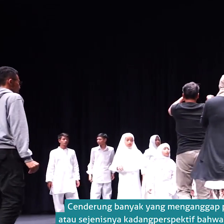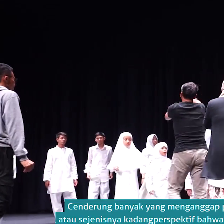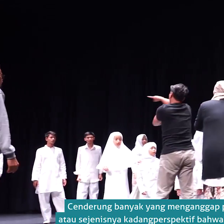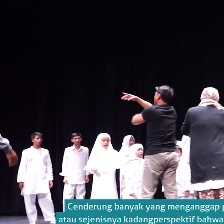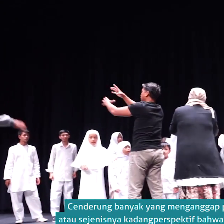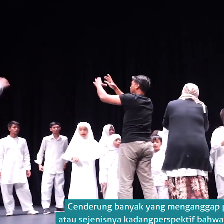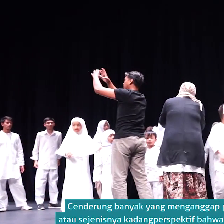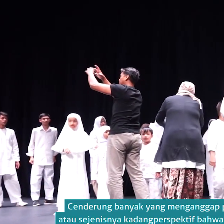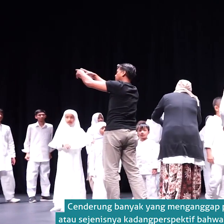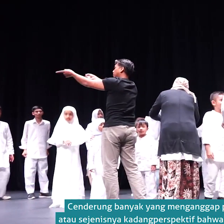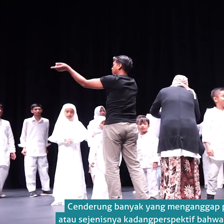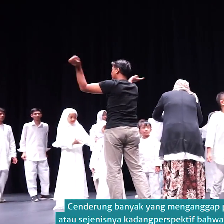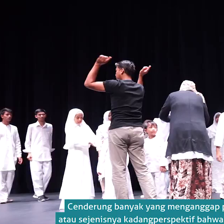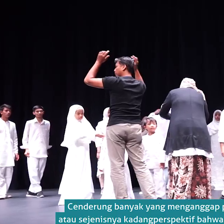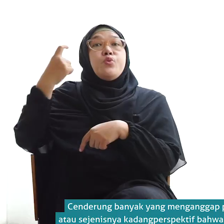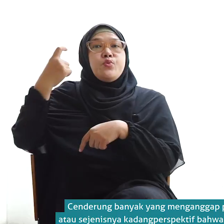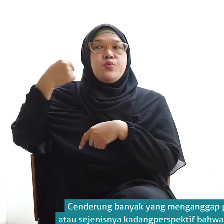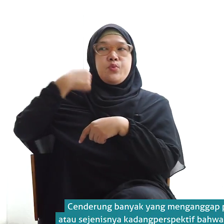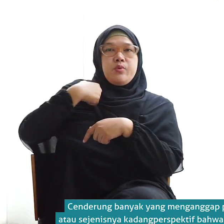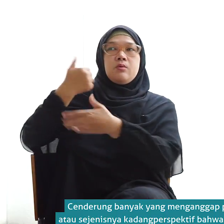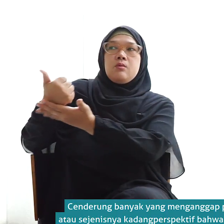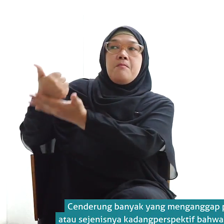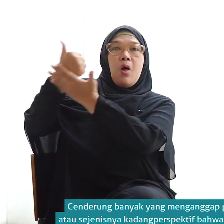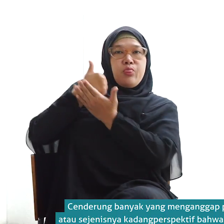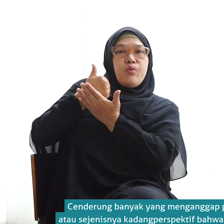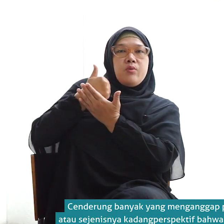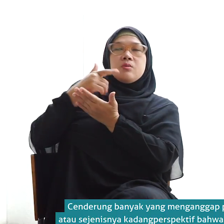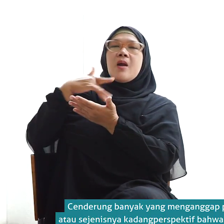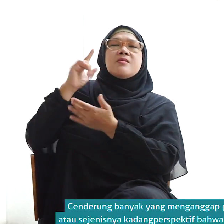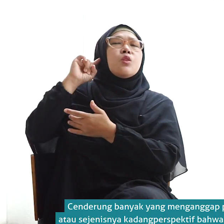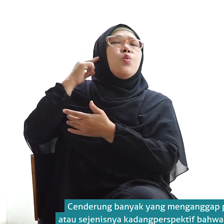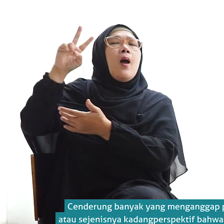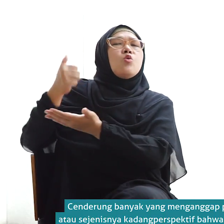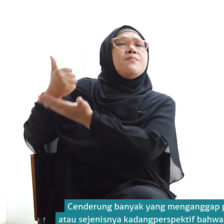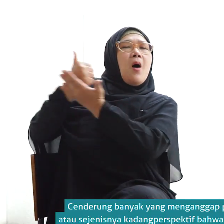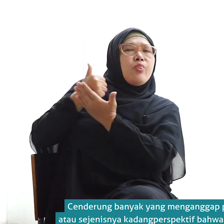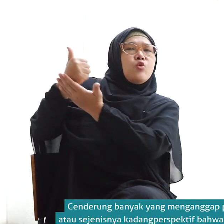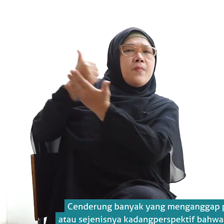Cenderung banyak yang menganggap proyek untuk tuli atau sejenisnya kadang perspektif bahwa tuli harus dibantu.